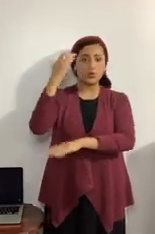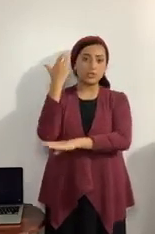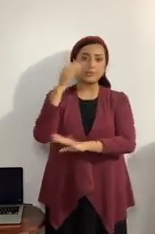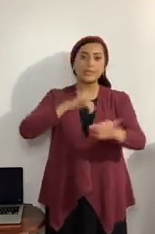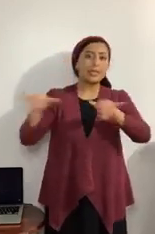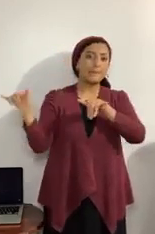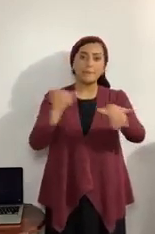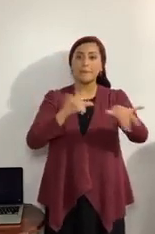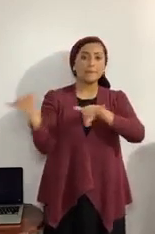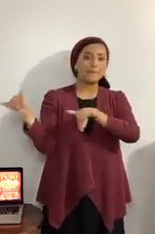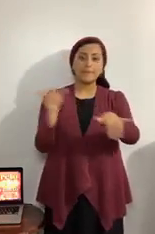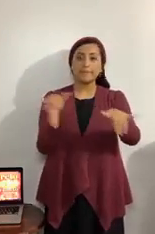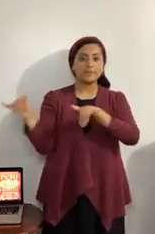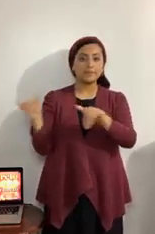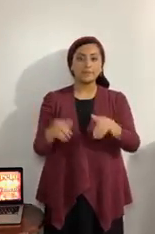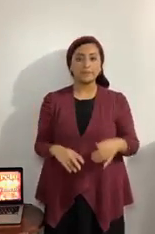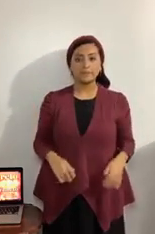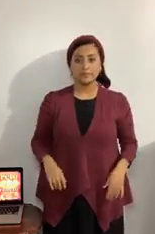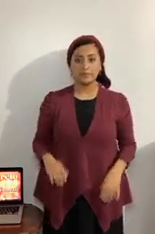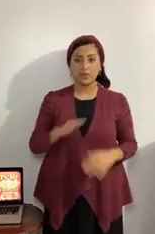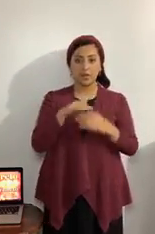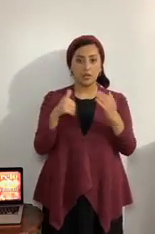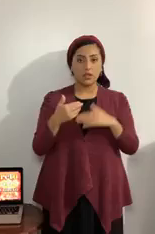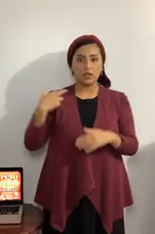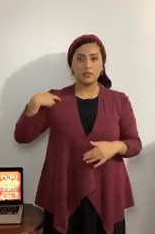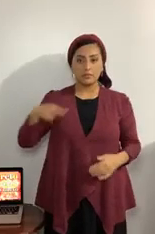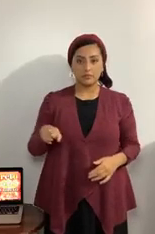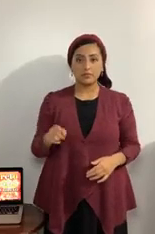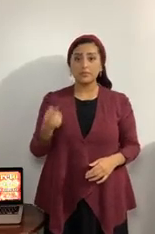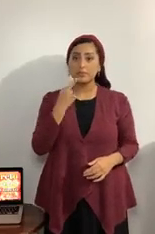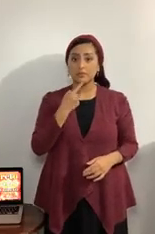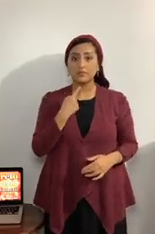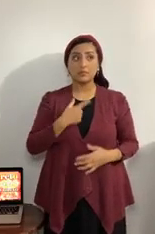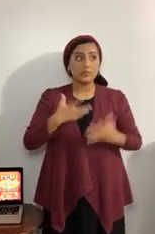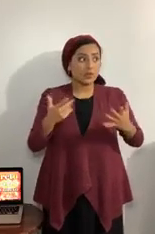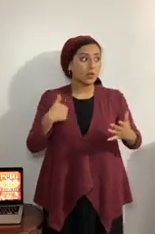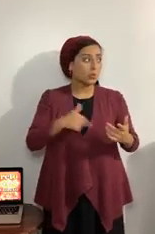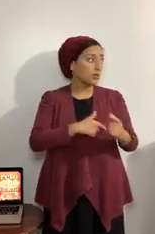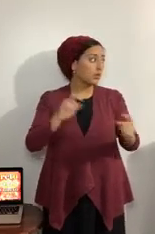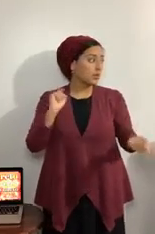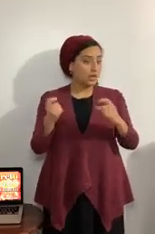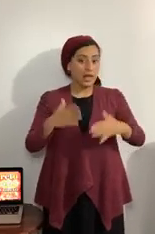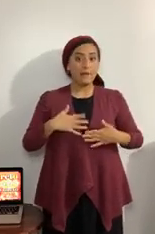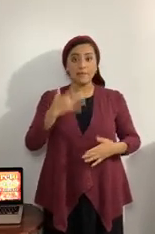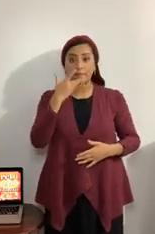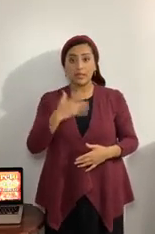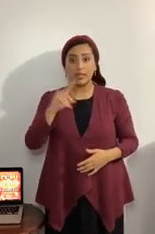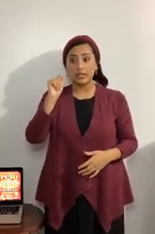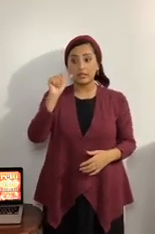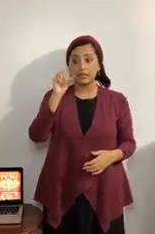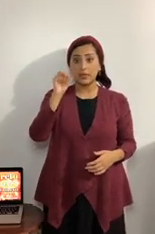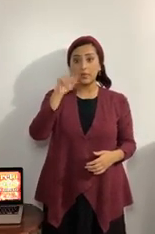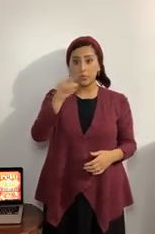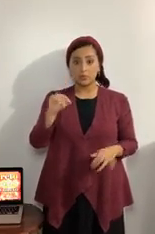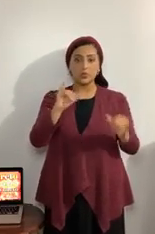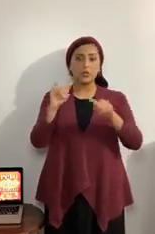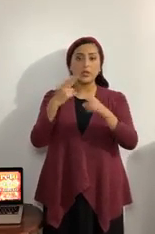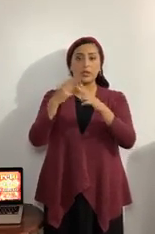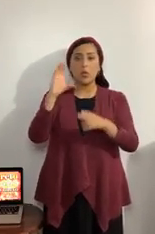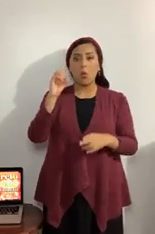Entonces, es una maquinaria religiosa que dice, bueno, cambiamos el cumpleaños de Tamuz, también llamado Horus,